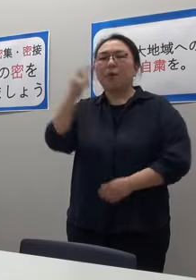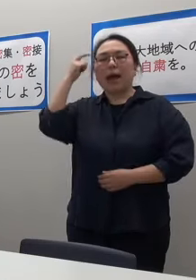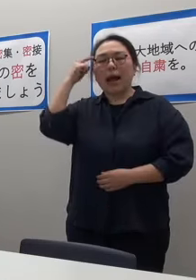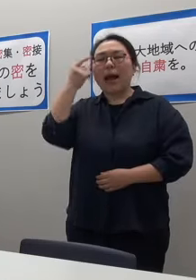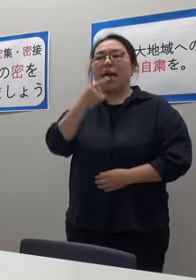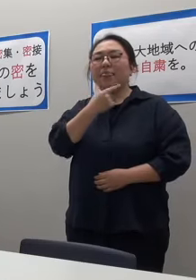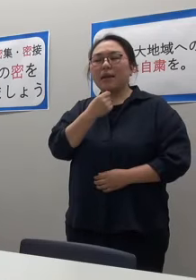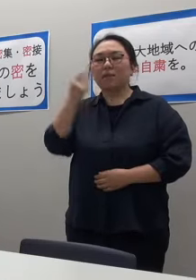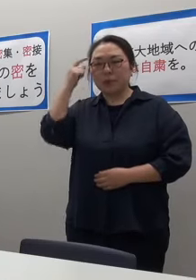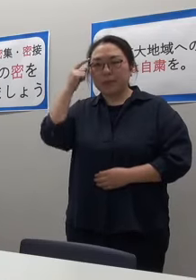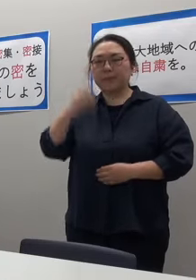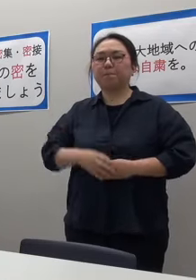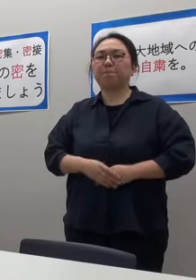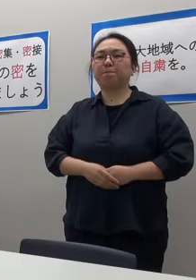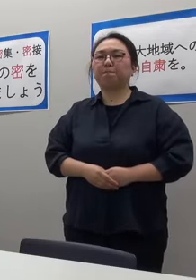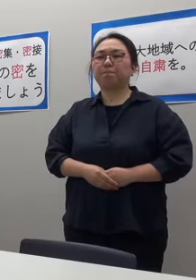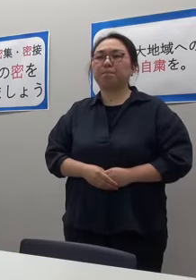はい、